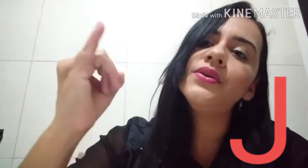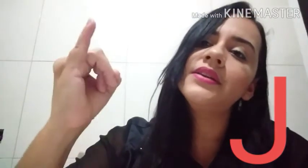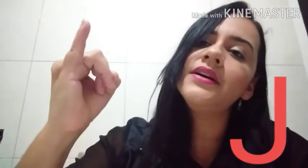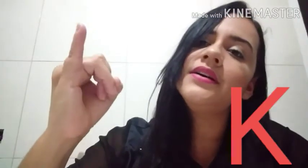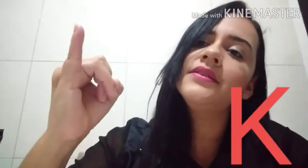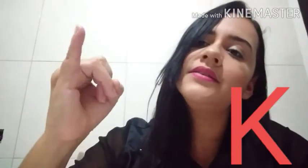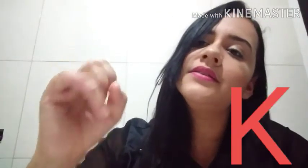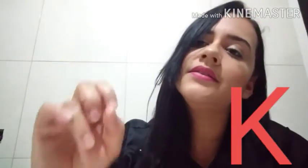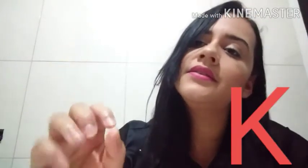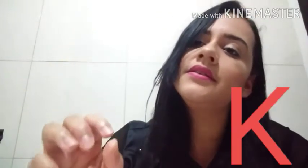J,